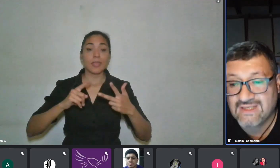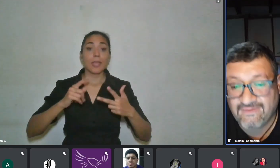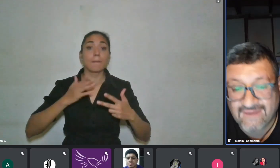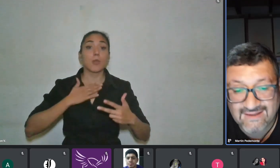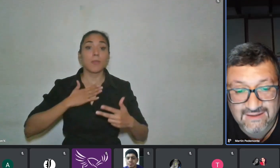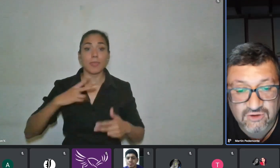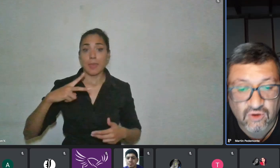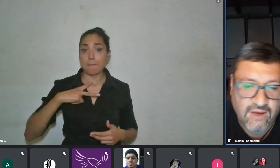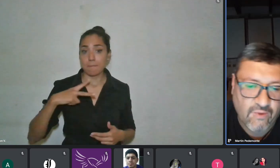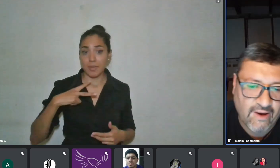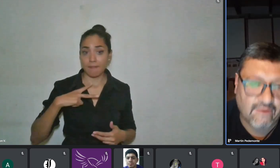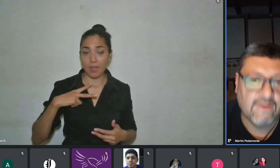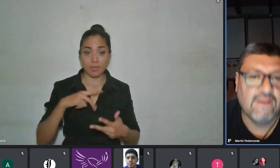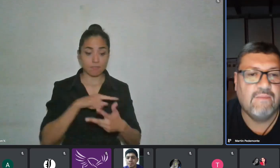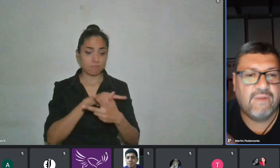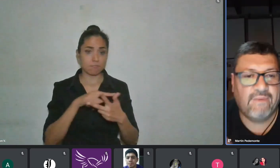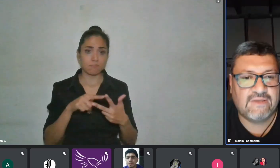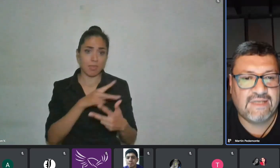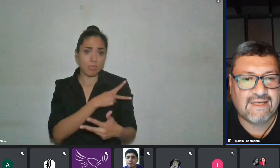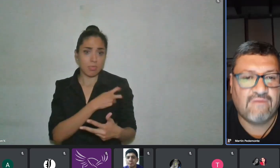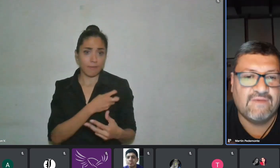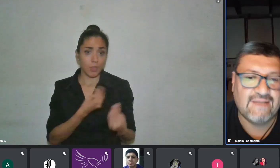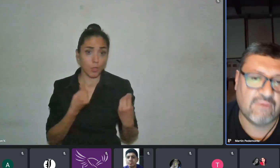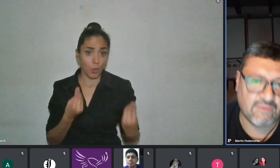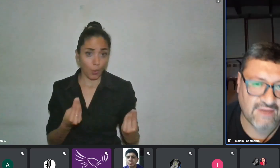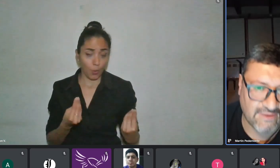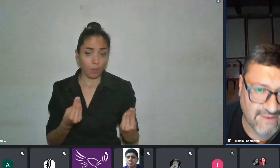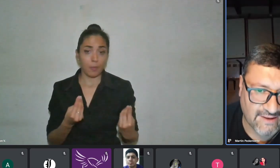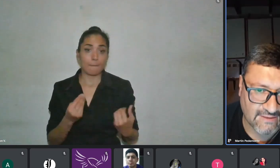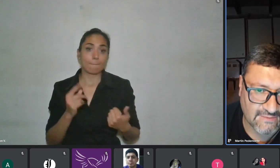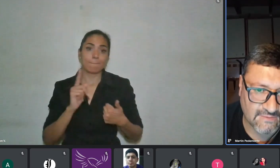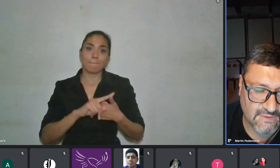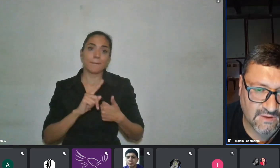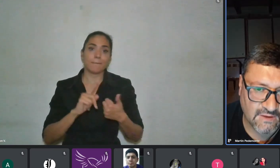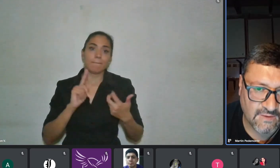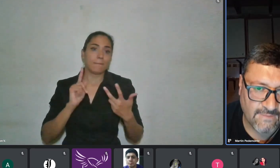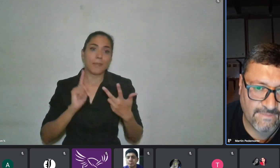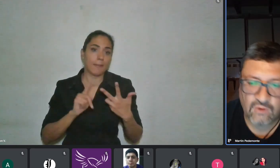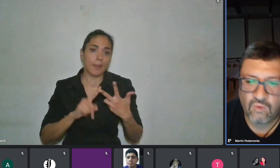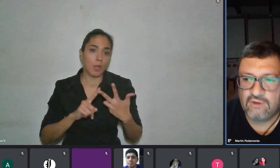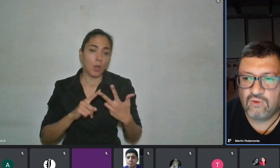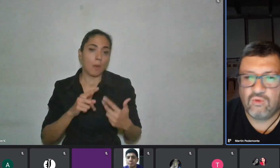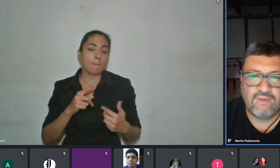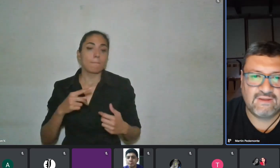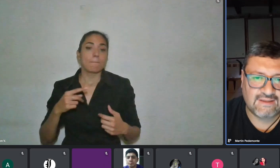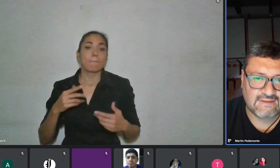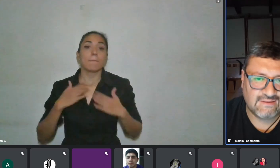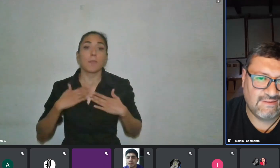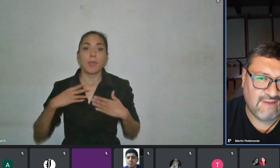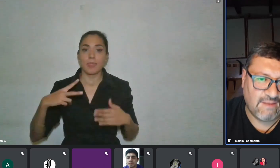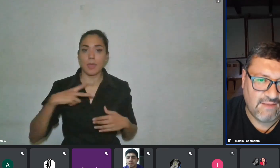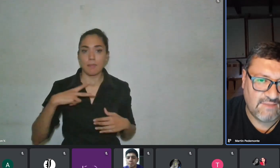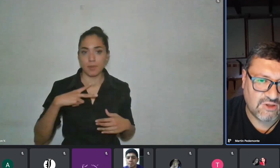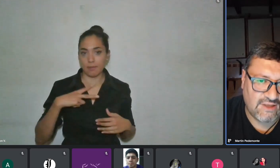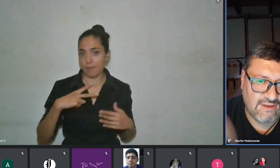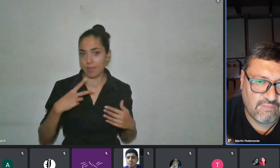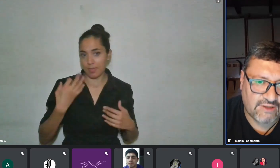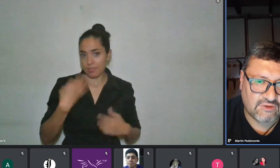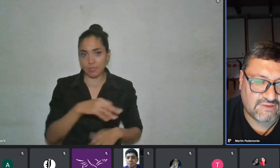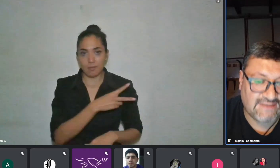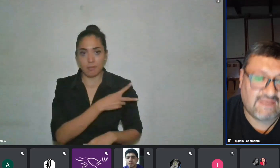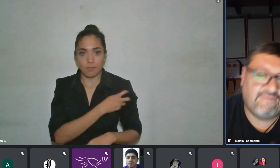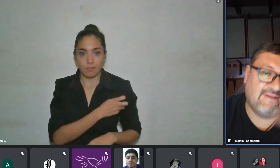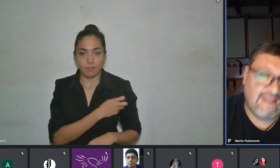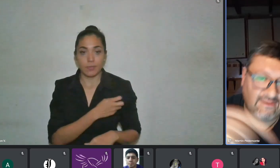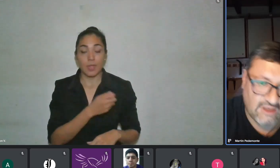¿Cómo se defiende esto? Y bueno, primero tenés que defender la propiedad privada. Cuando vos metés 10.000 millones de